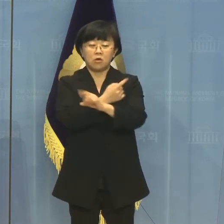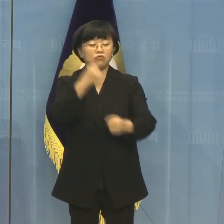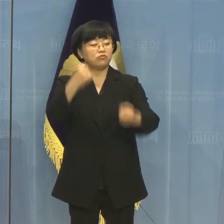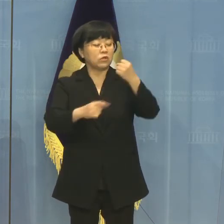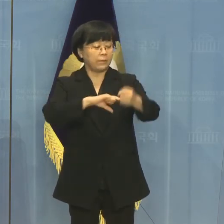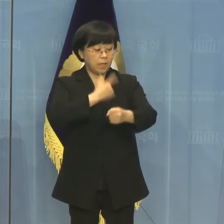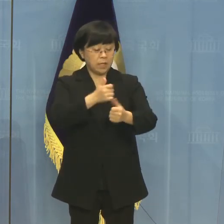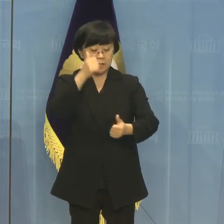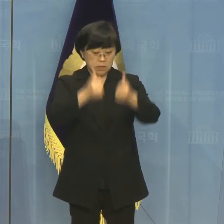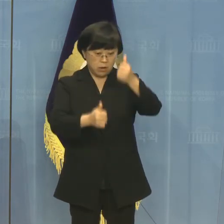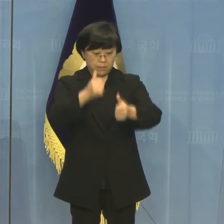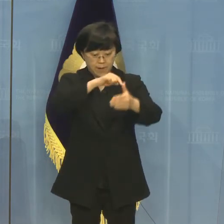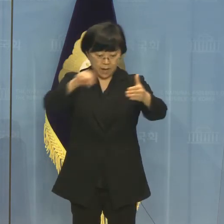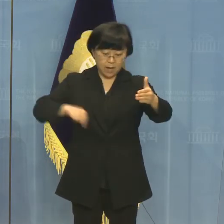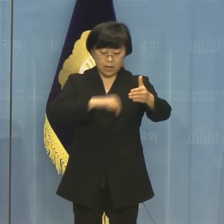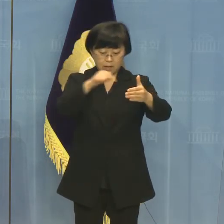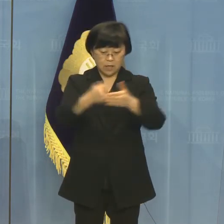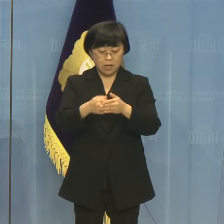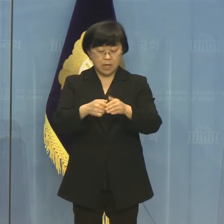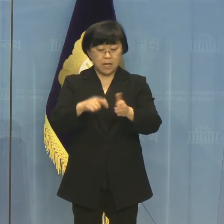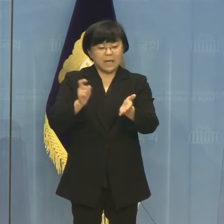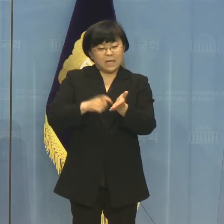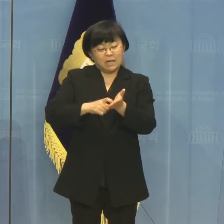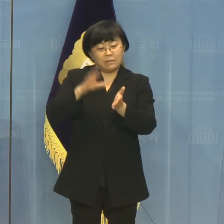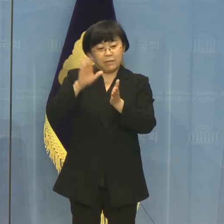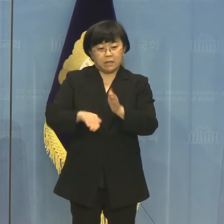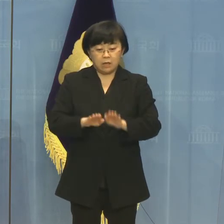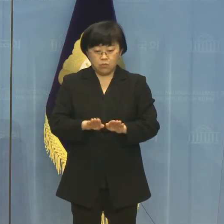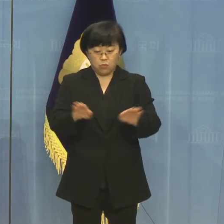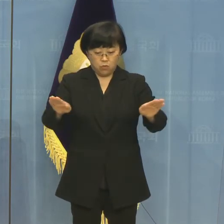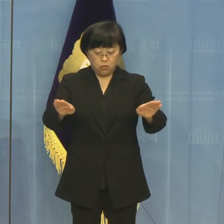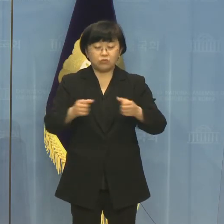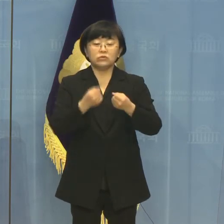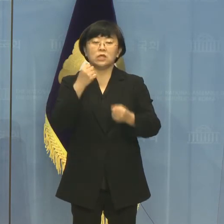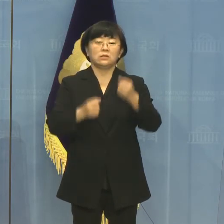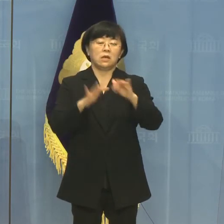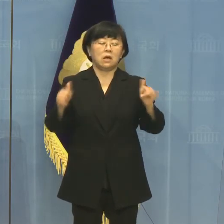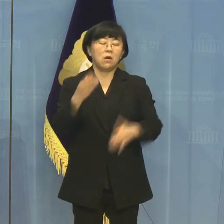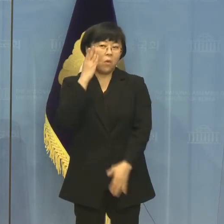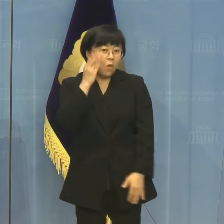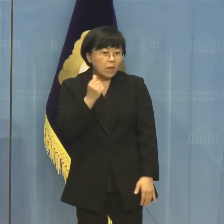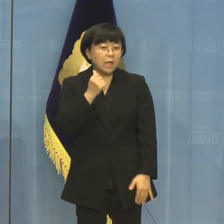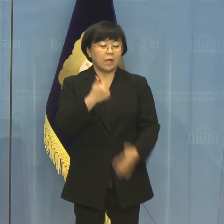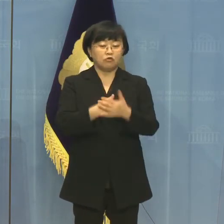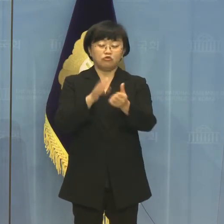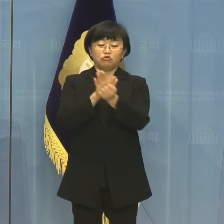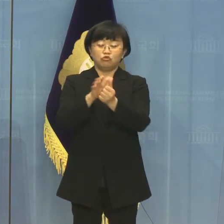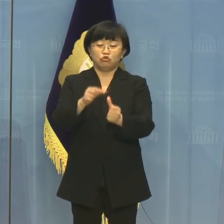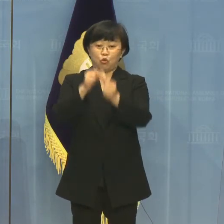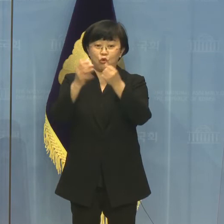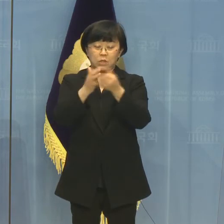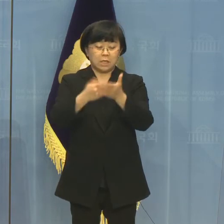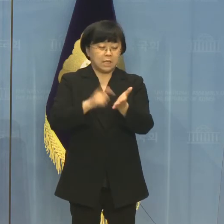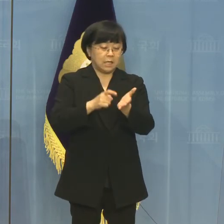시험 과목에 긴급자동차 길터주기에 필요한 기능을 추가하여 운전자가 보다 원활한 구조활동을 지원하고